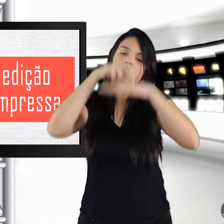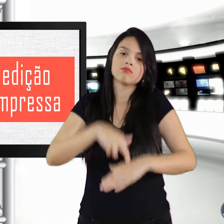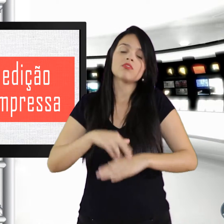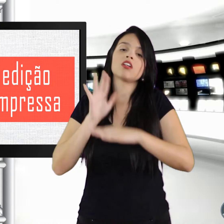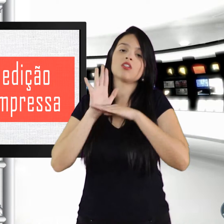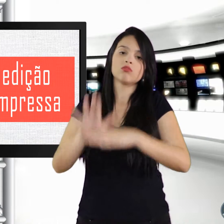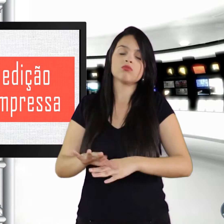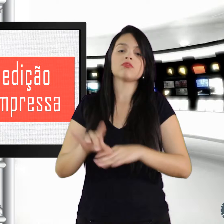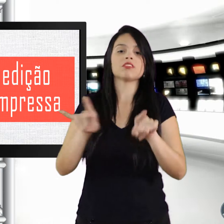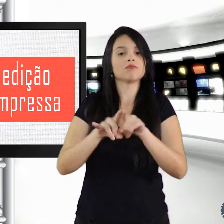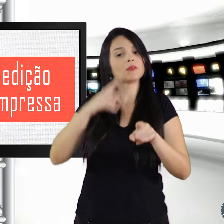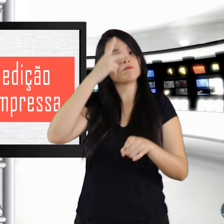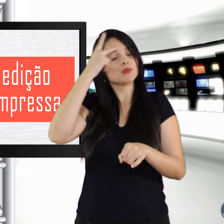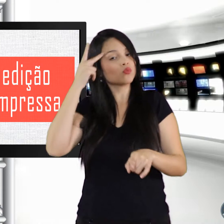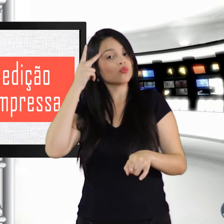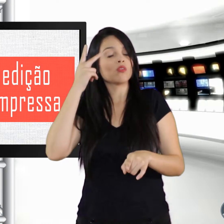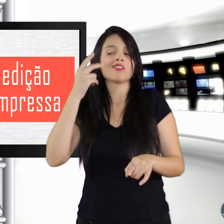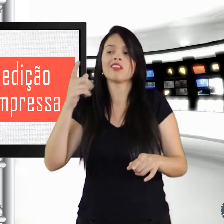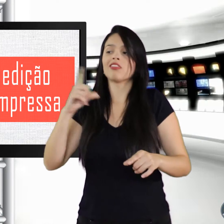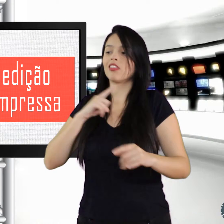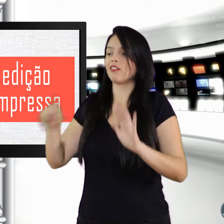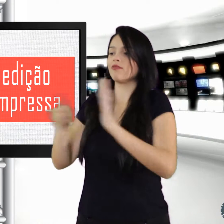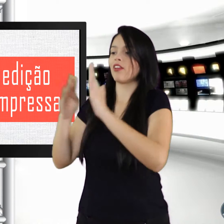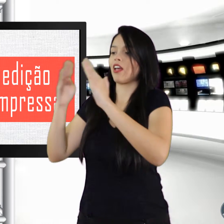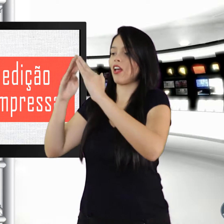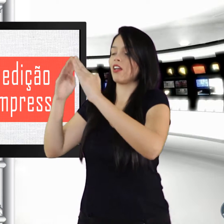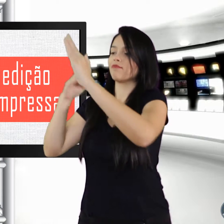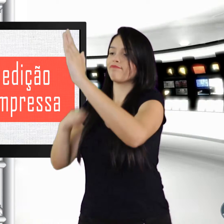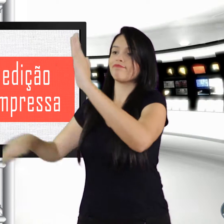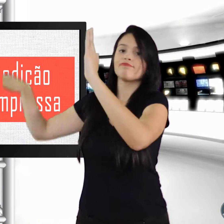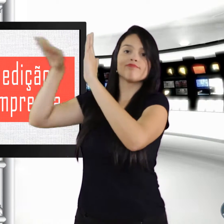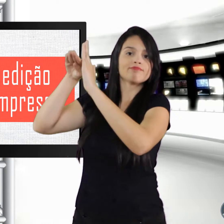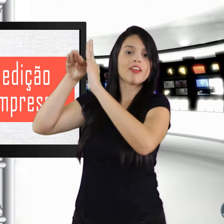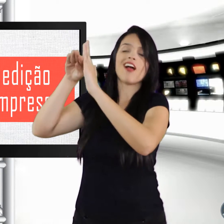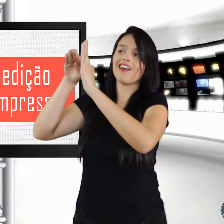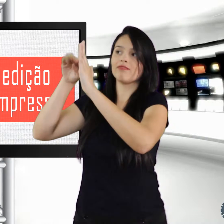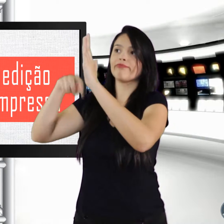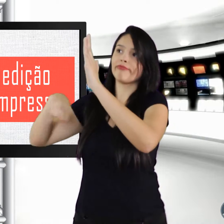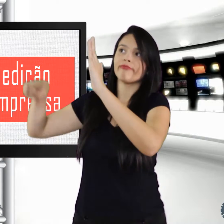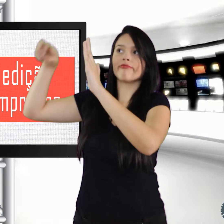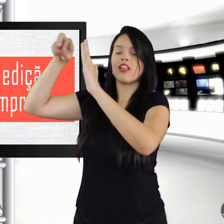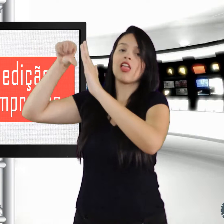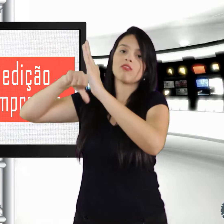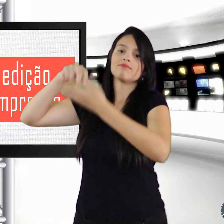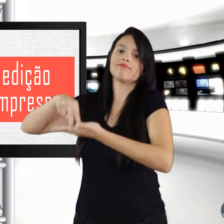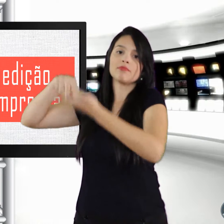Ajudam demais os moradores de casas tipo sobrado, por exemplo. No entanto, o público-alvo são os cadeirantes.